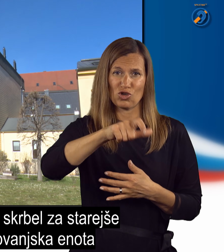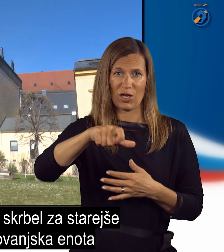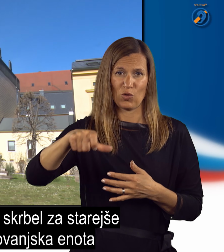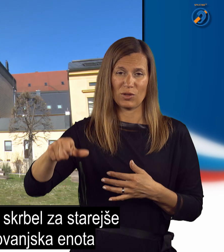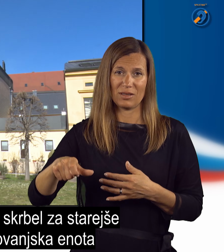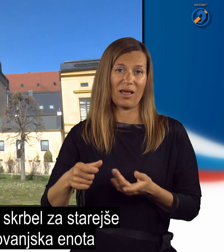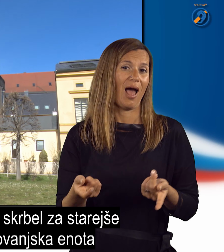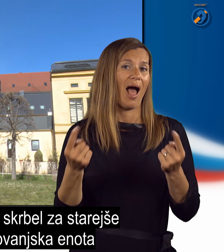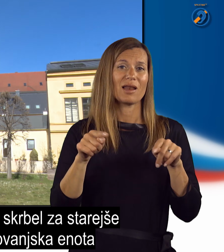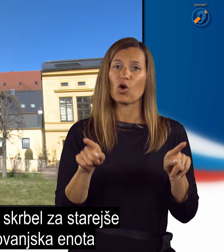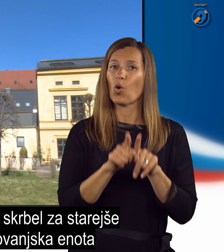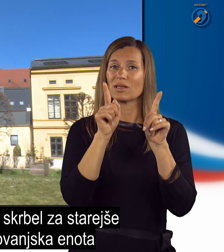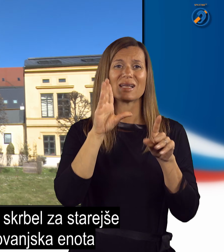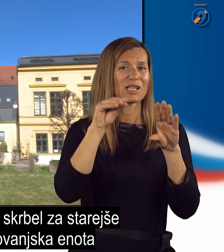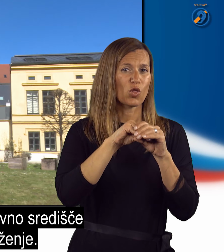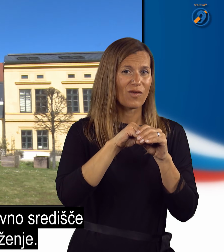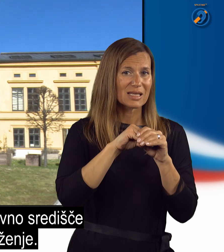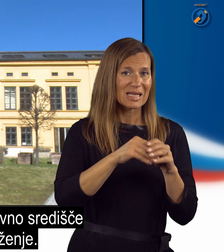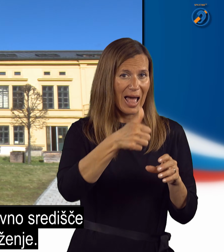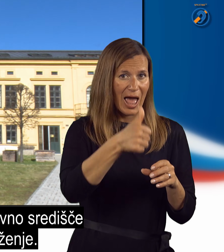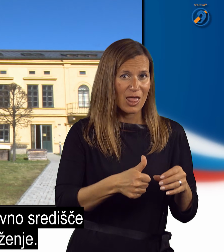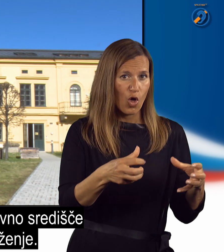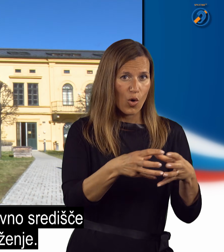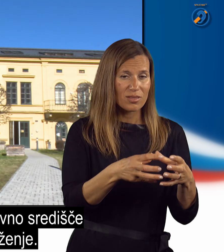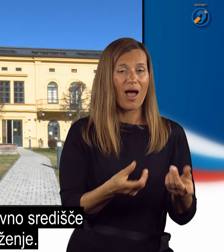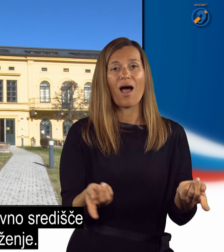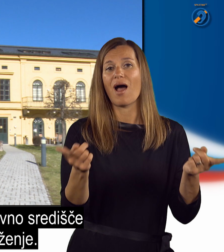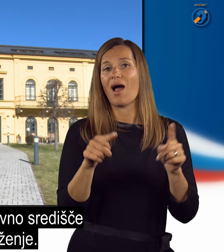si kot stanovanska enota ali pa kot